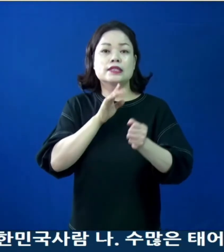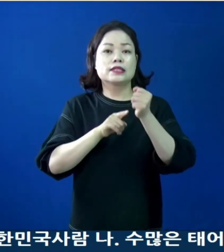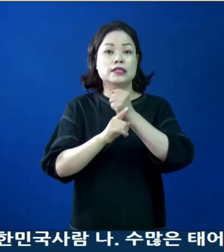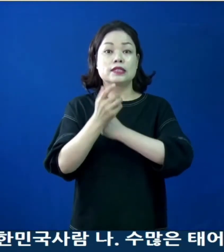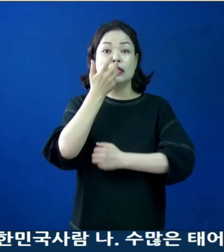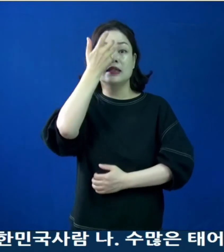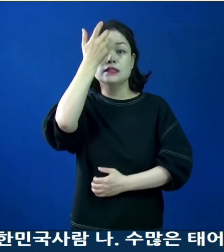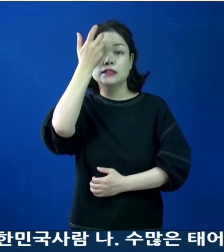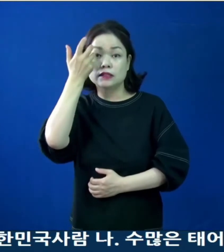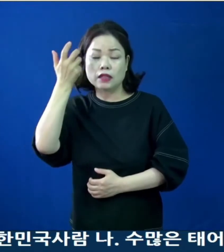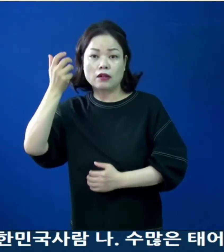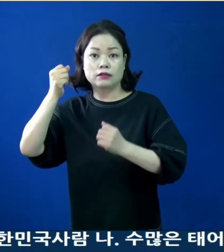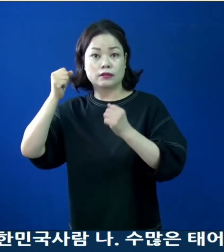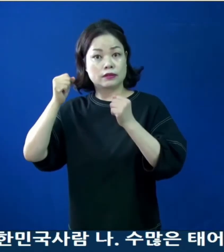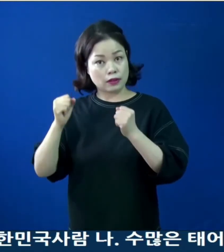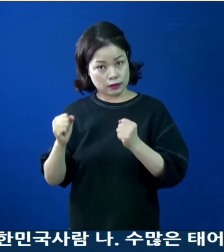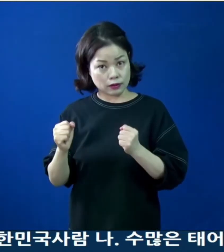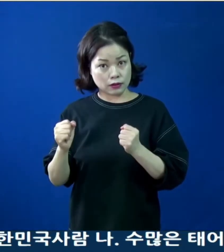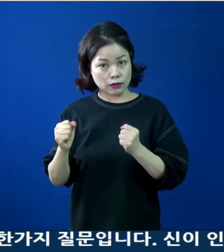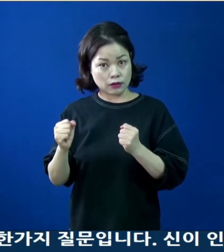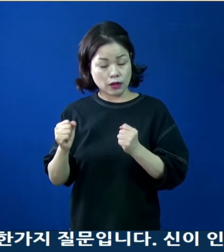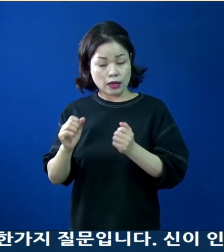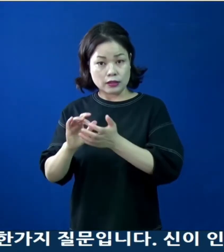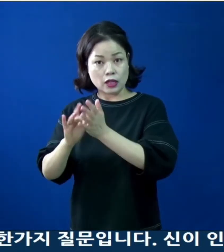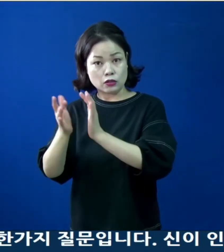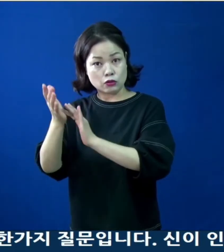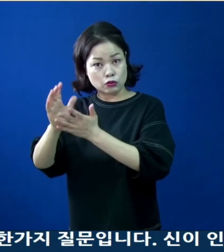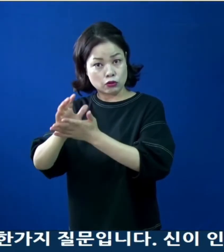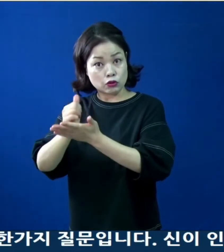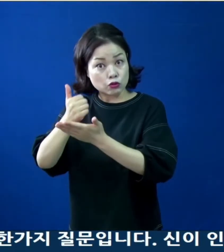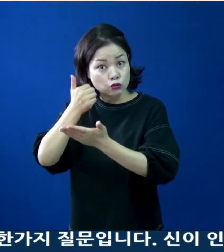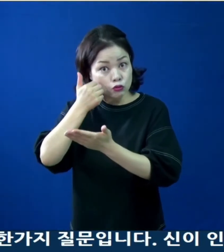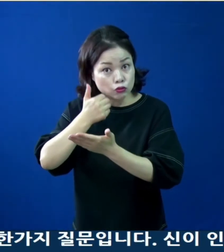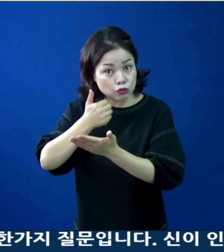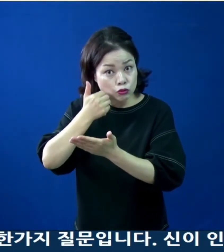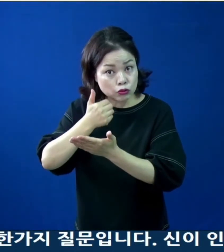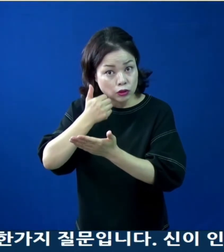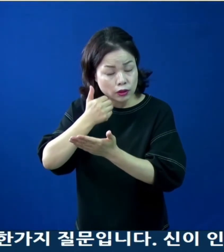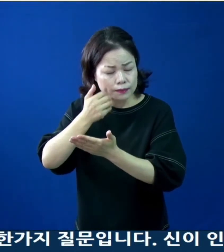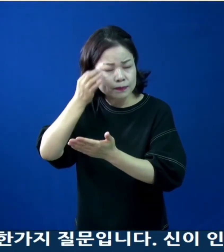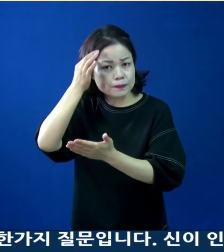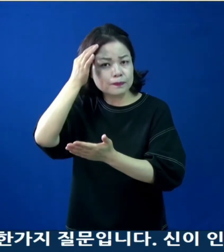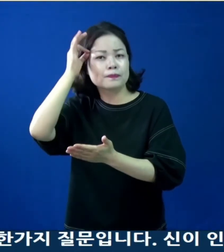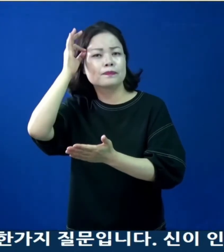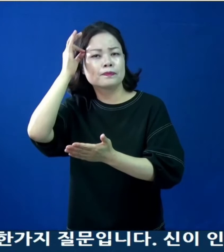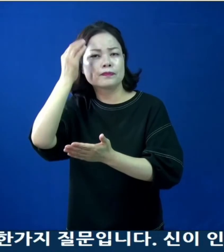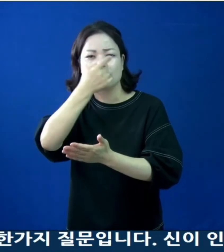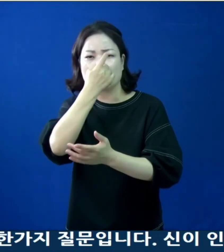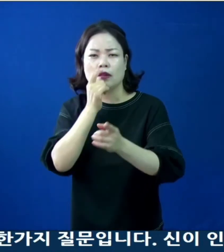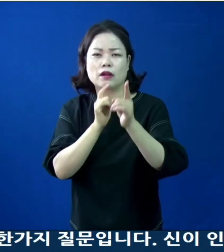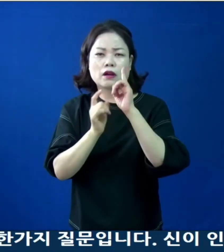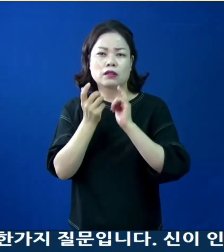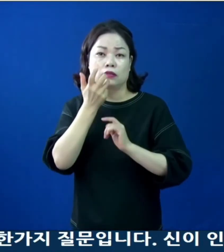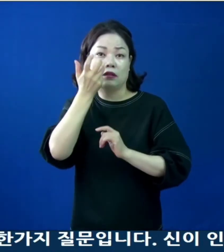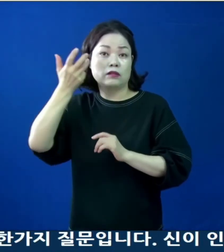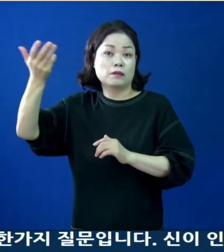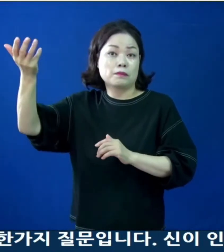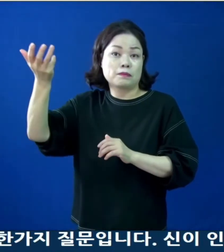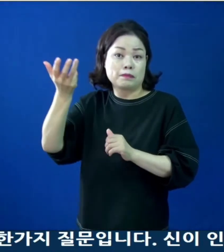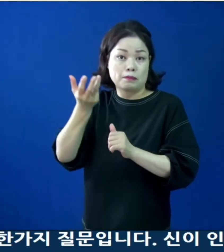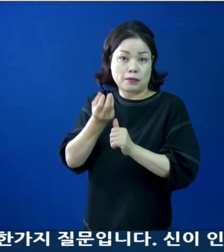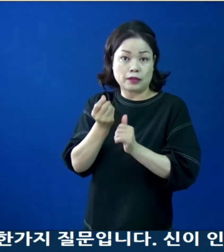영을 두셔서 예수 그리스도가 누구이신지를 깨닫게 하고 증언케 하는 영을 받은